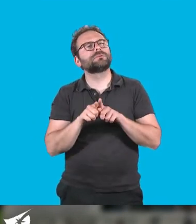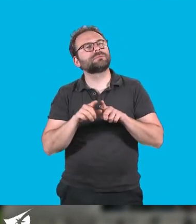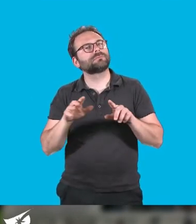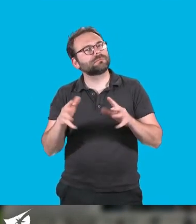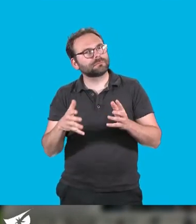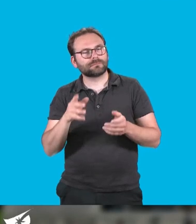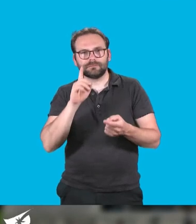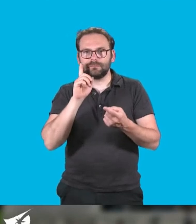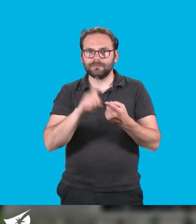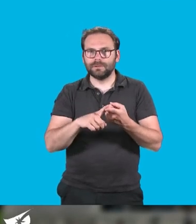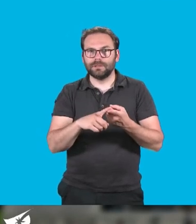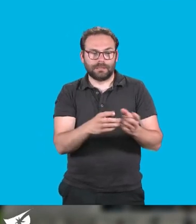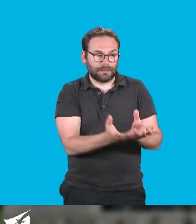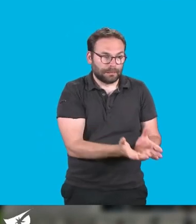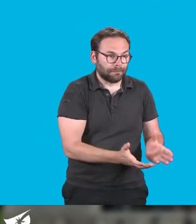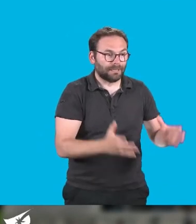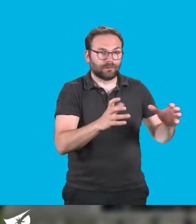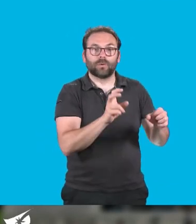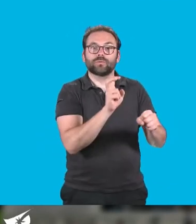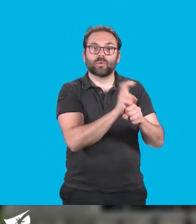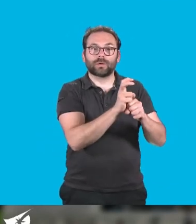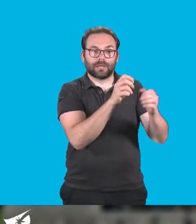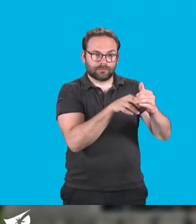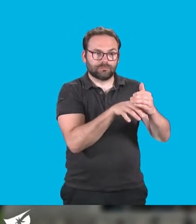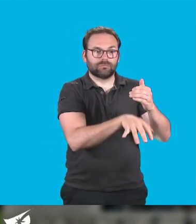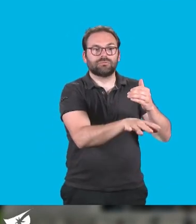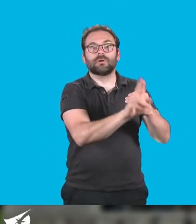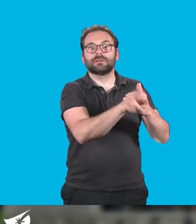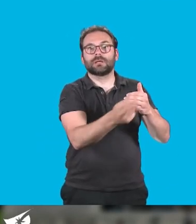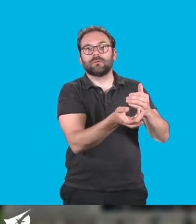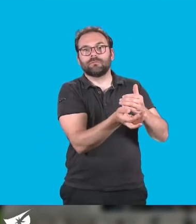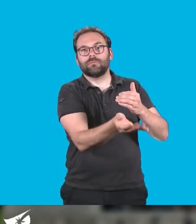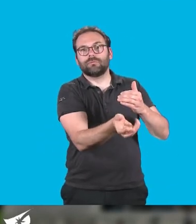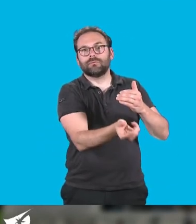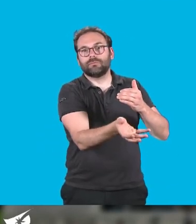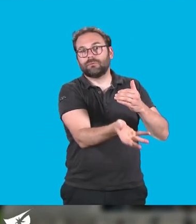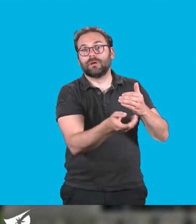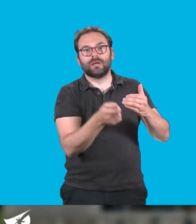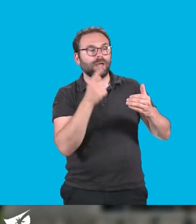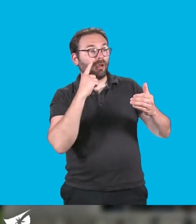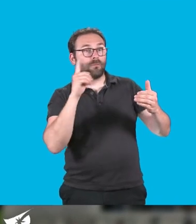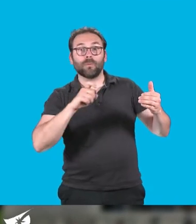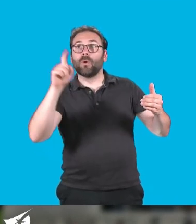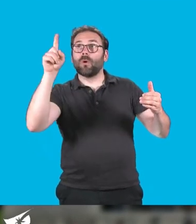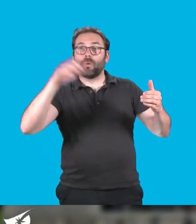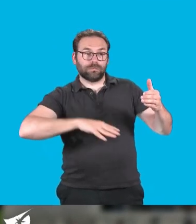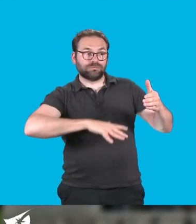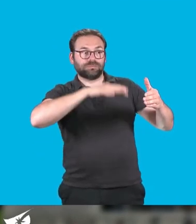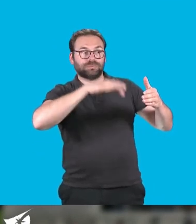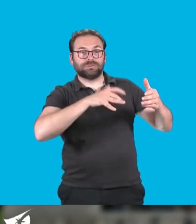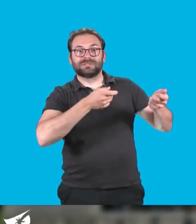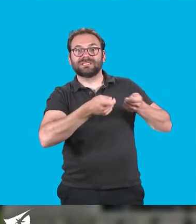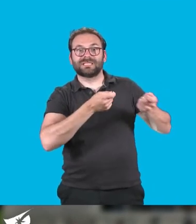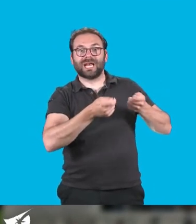question des bassins de stockage et restitution qui permettent notamment d'encaisser les pluviométries intenses en période orageuse